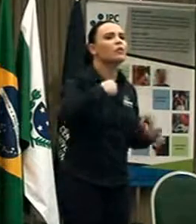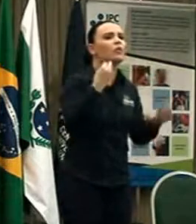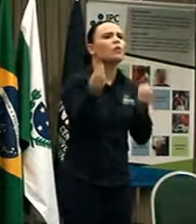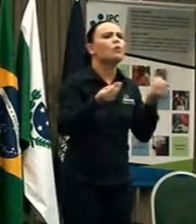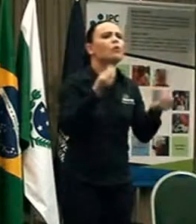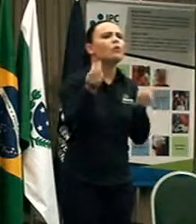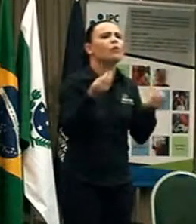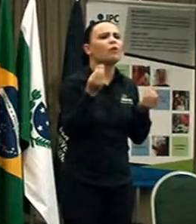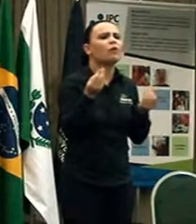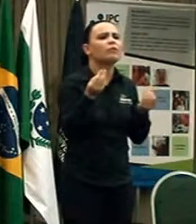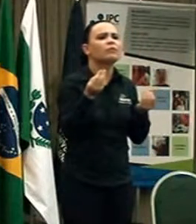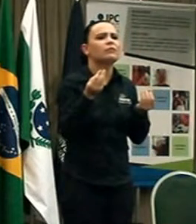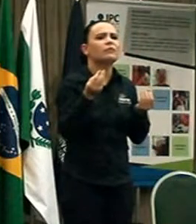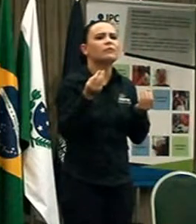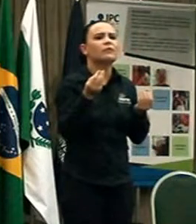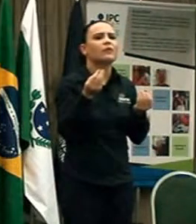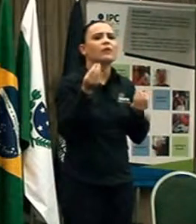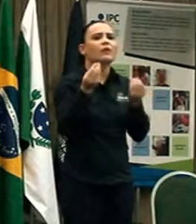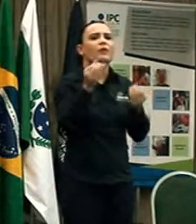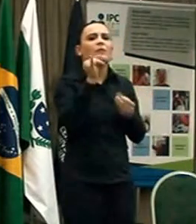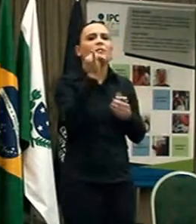privadamente do público.